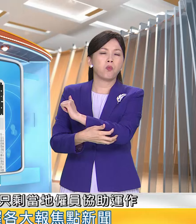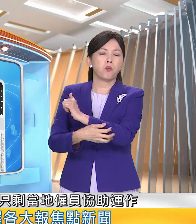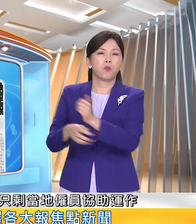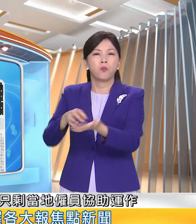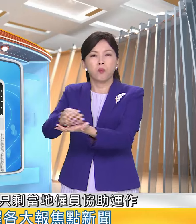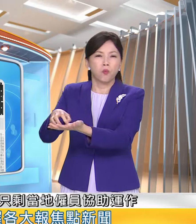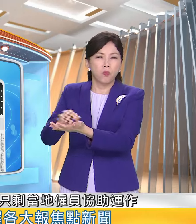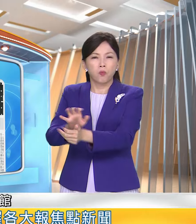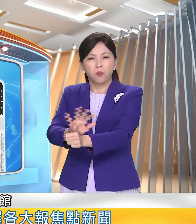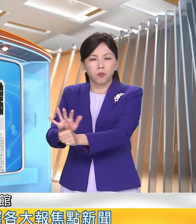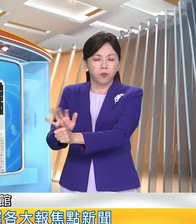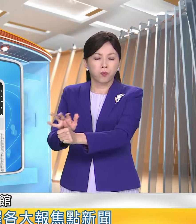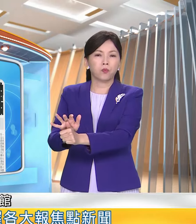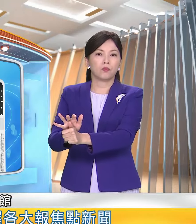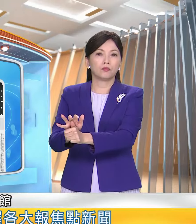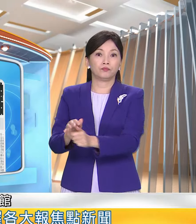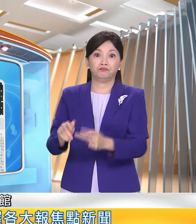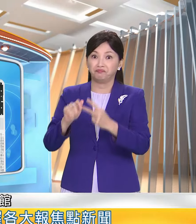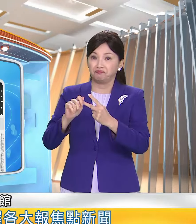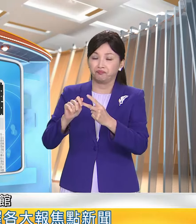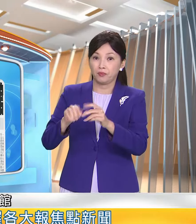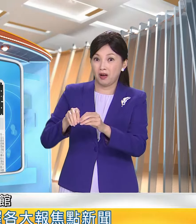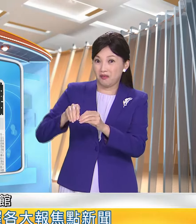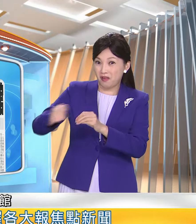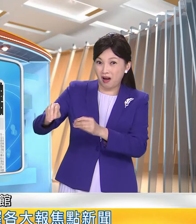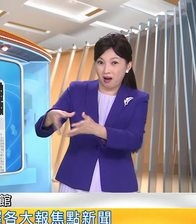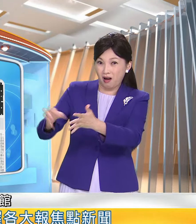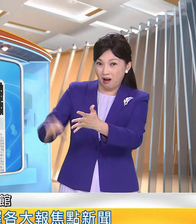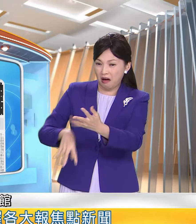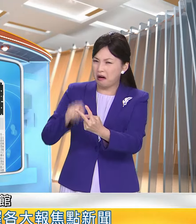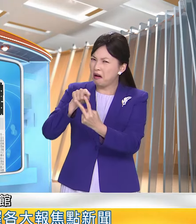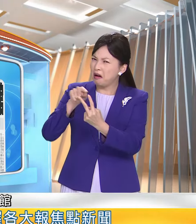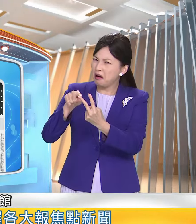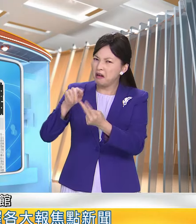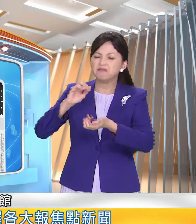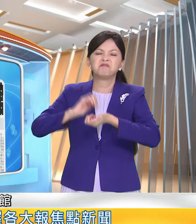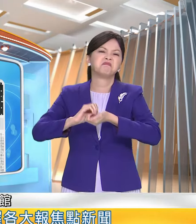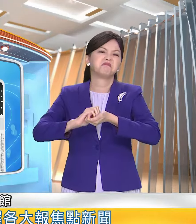作，或者考虑直接撤管。